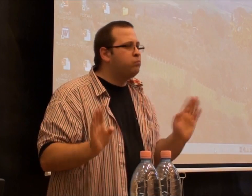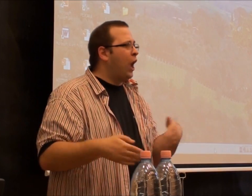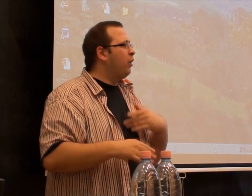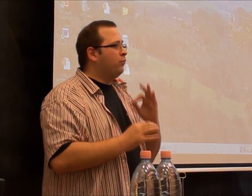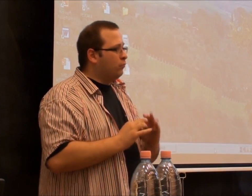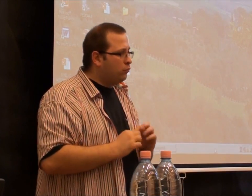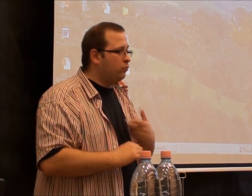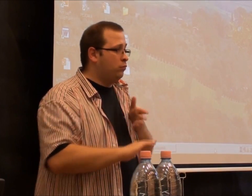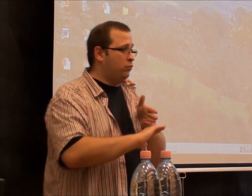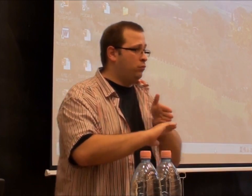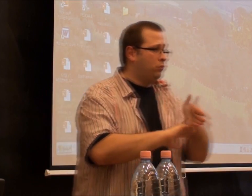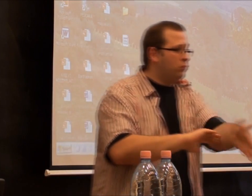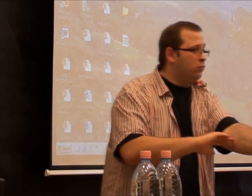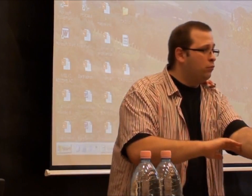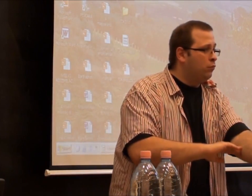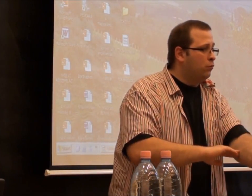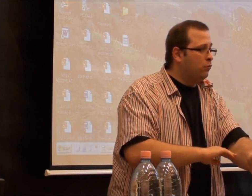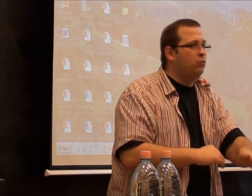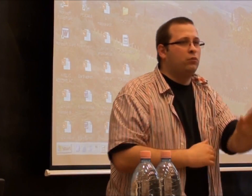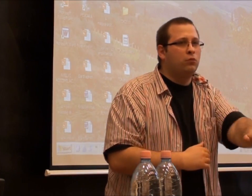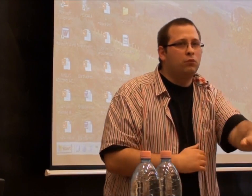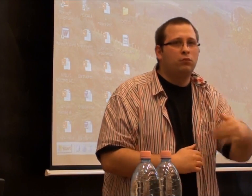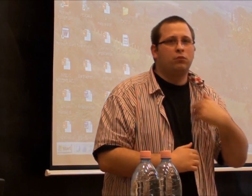kezdve bármilyen probléma van, hozzá tudok fordulni.